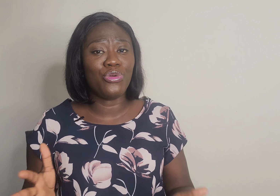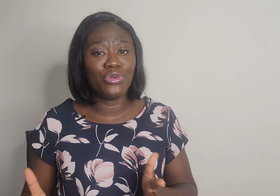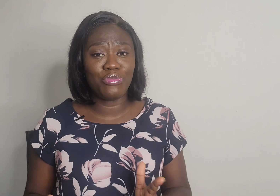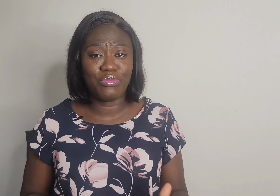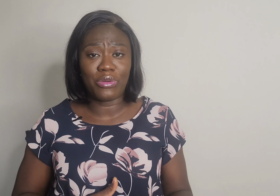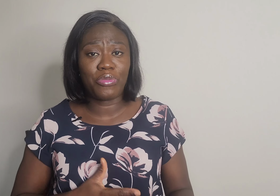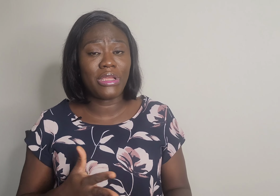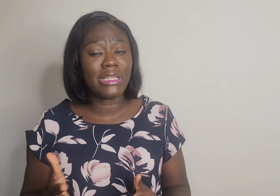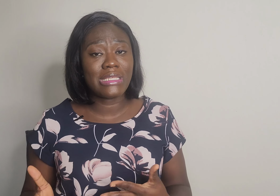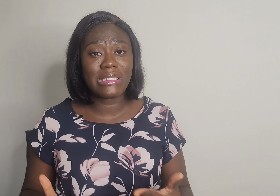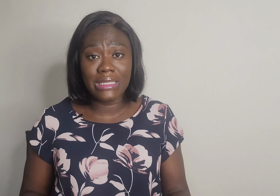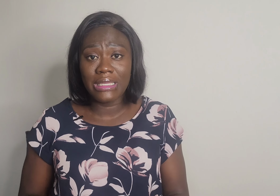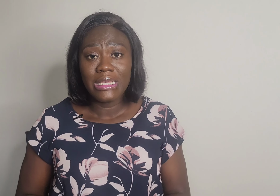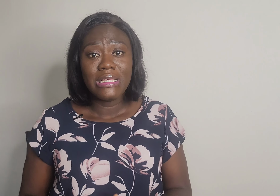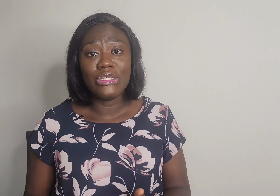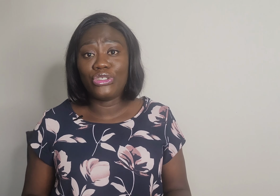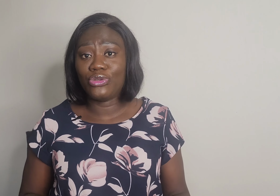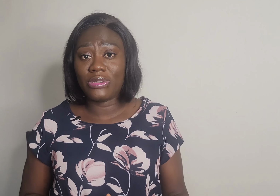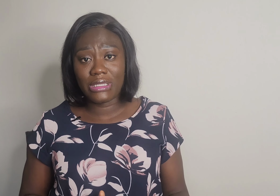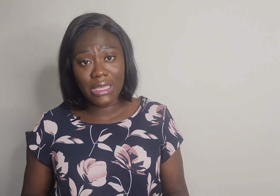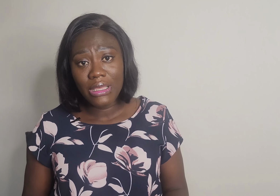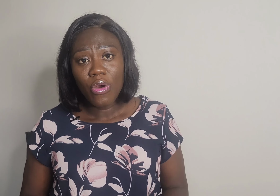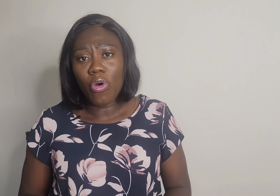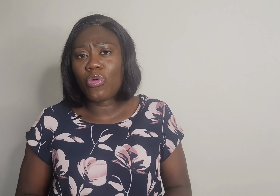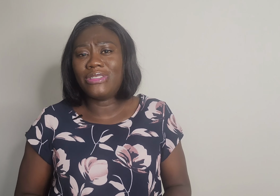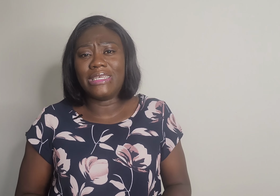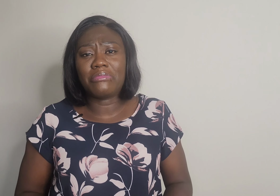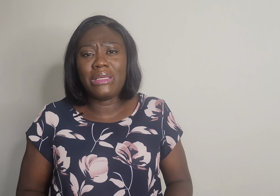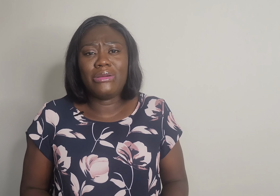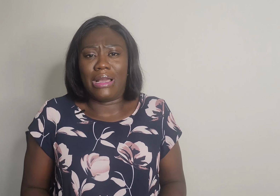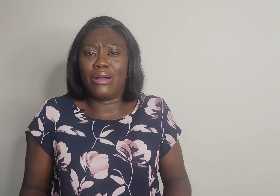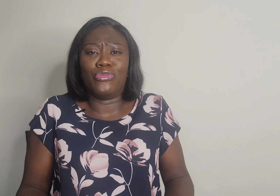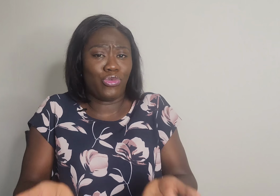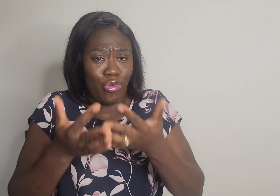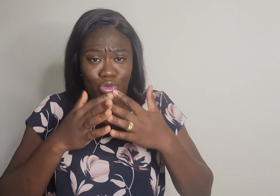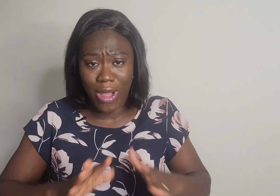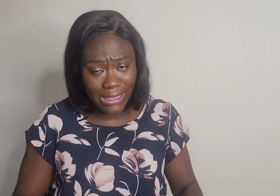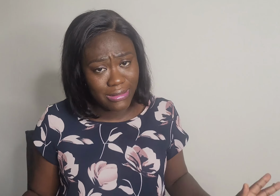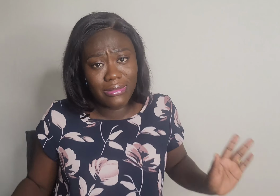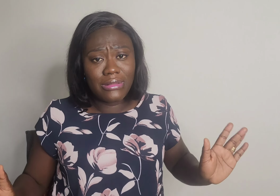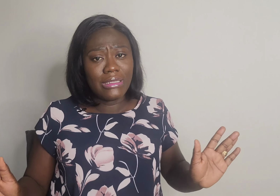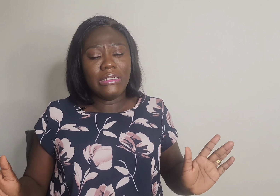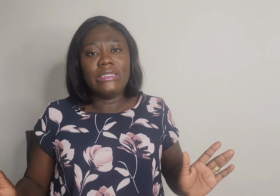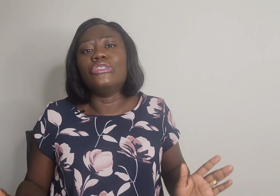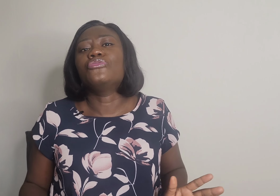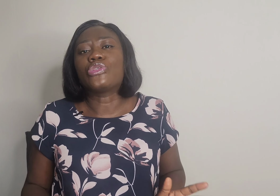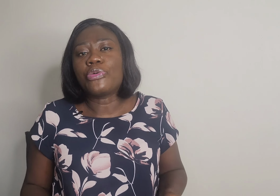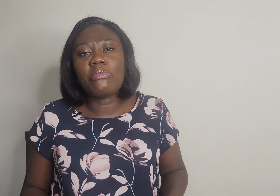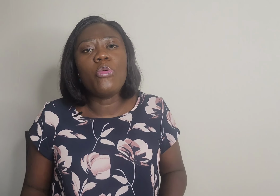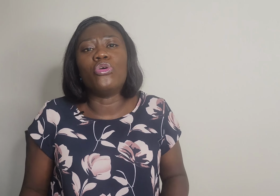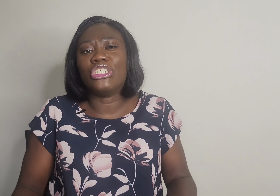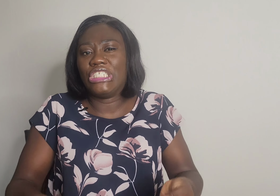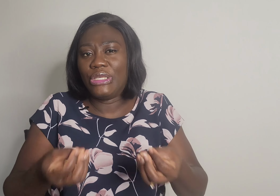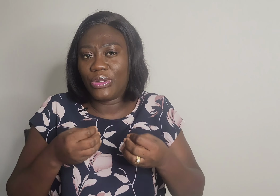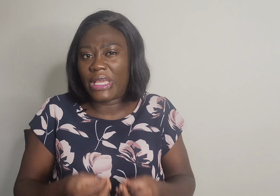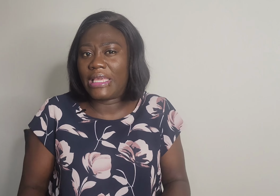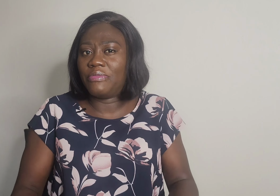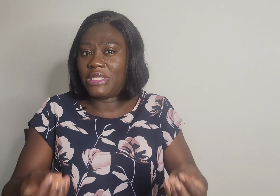lóyún, àwọn pregnancy issues yẹn. Ọ̀kan jẹ́ pé àwọn tó ń wá ni. Èèyàn ò sọ wípé wọ́n ń ṣèyàn gẹ́gẹ́ bí